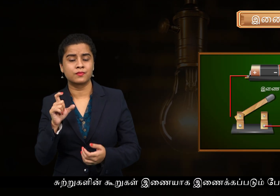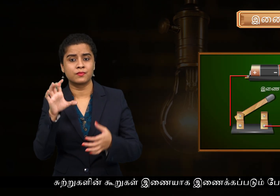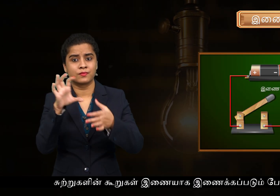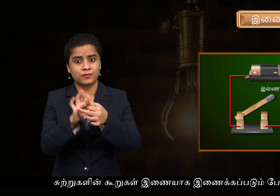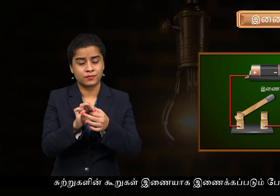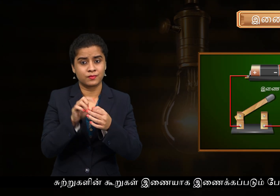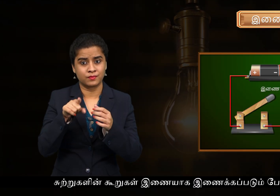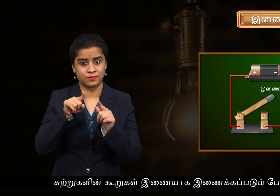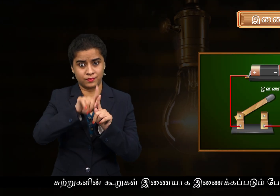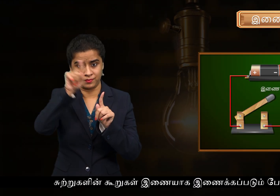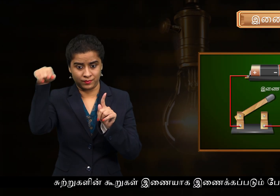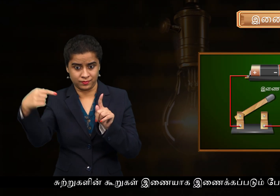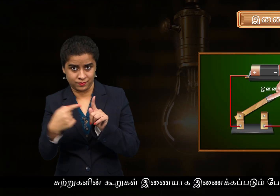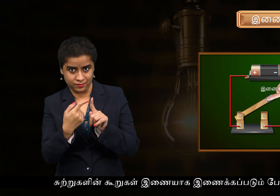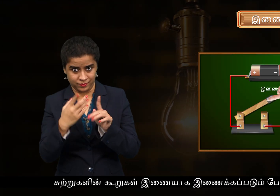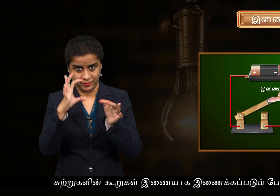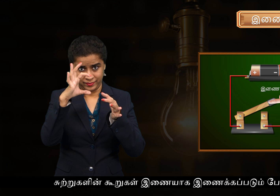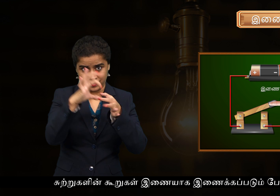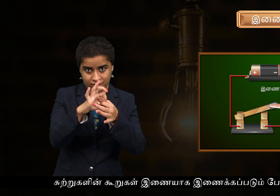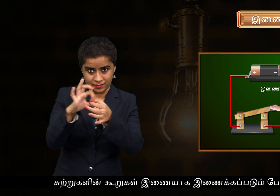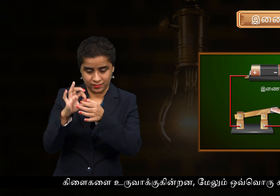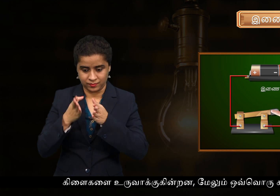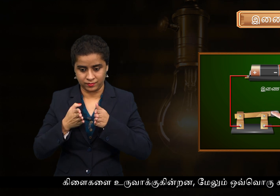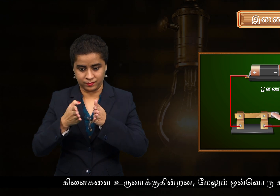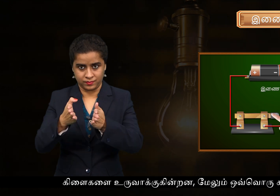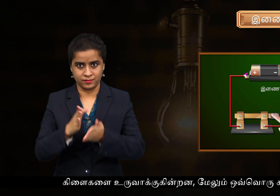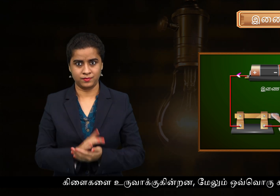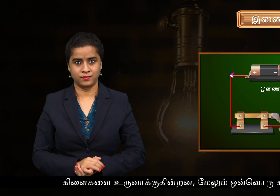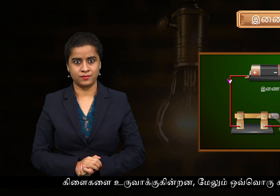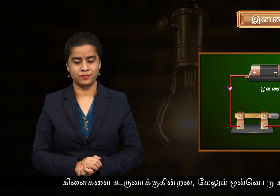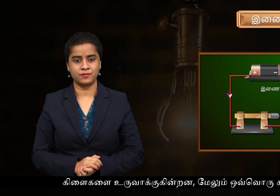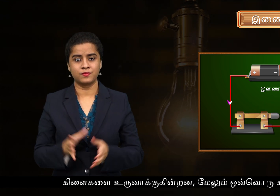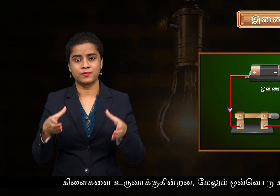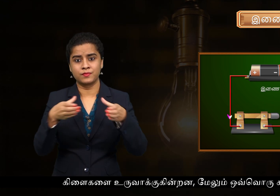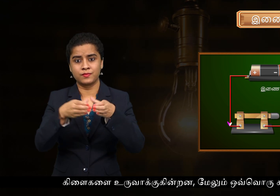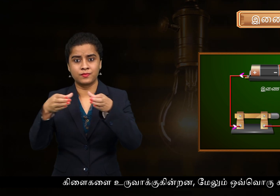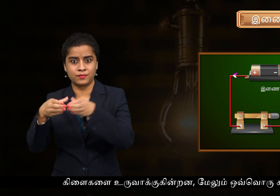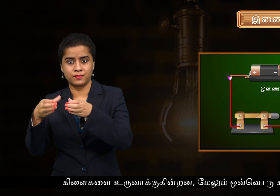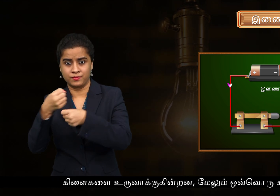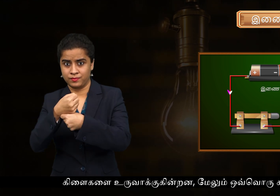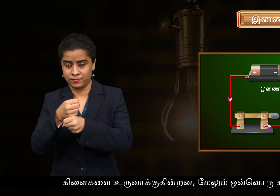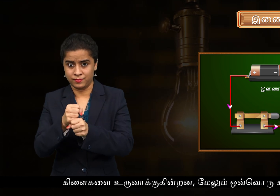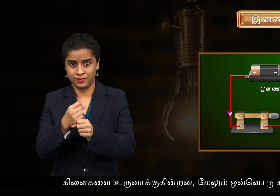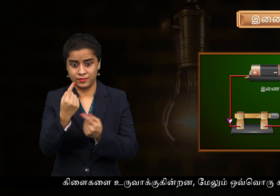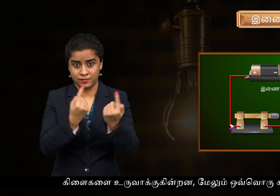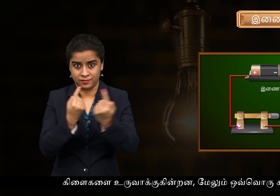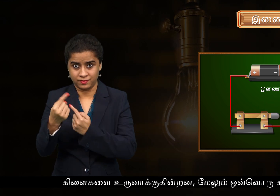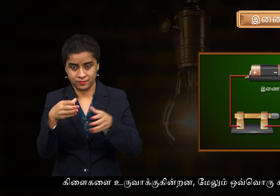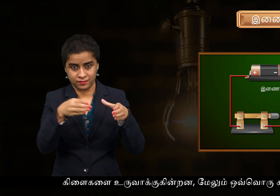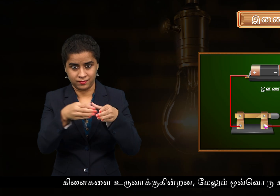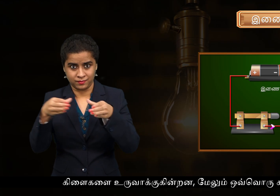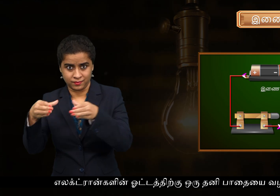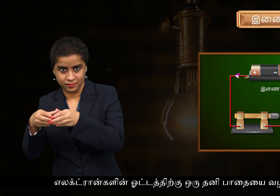சுற்றுகளின் கூறுகள் இணையாக இணைக்கப்படும்போது அவை கிளைகளை உருவாக்குகின்றன, மேலும்